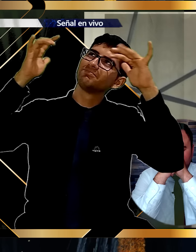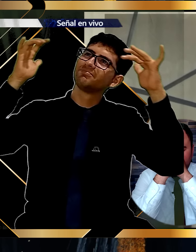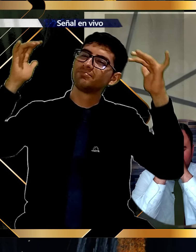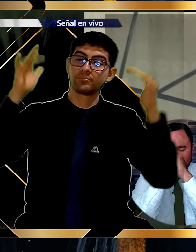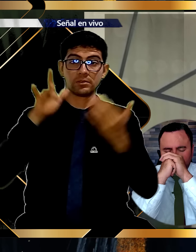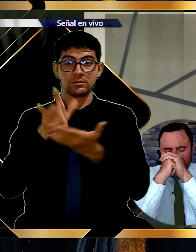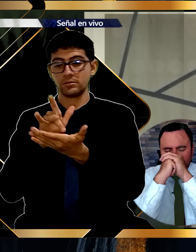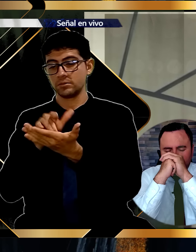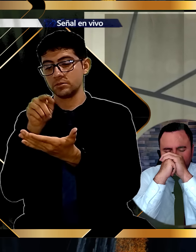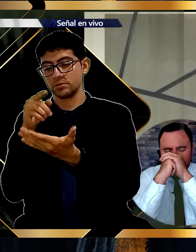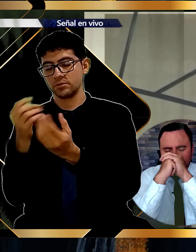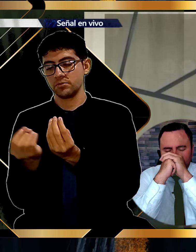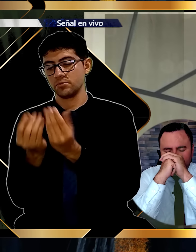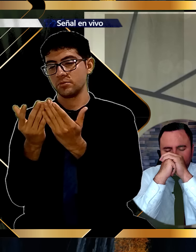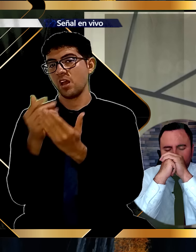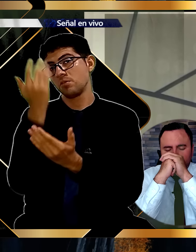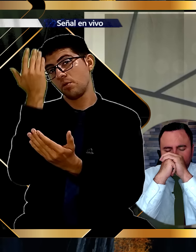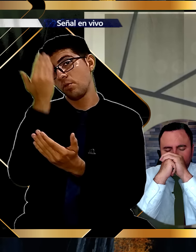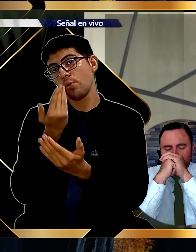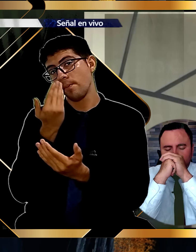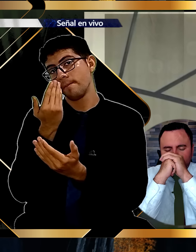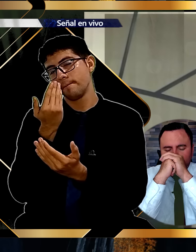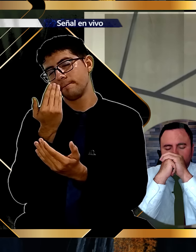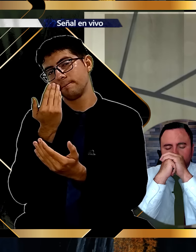costumbre. Es el baño diario.